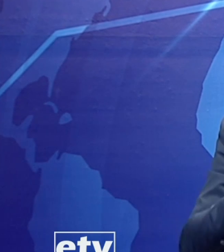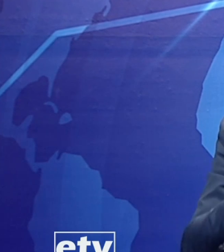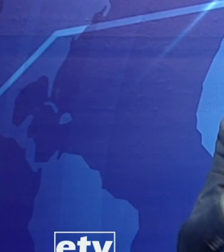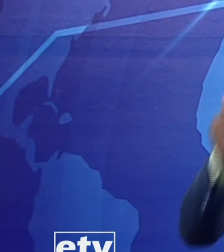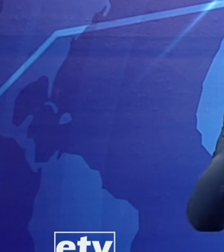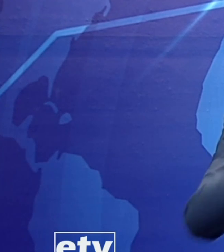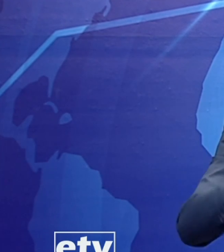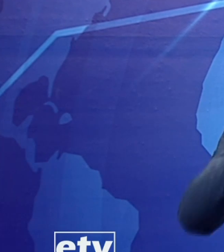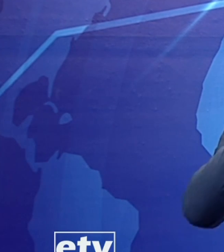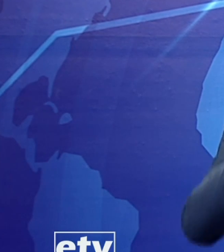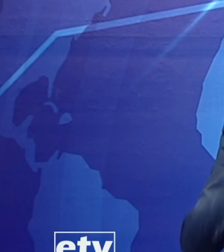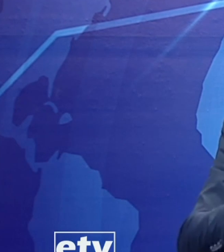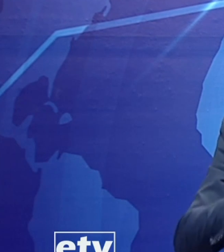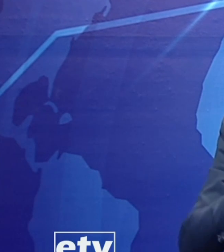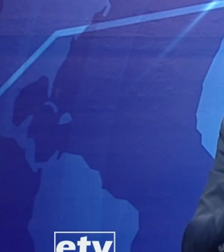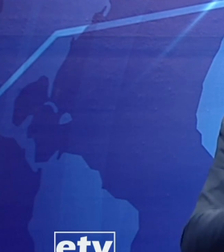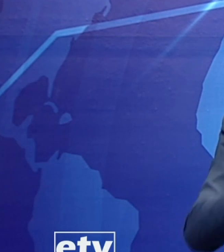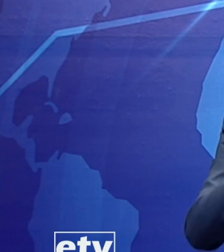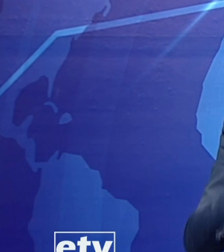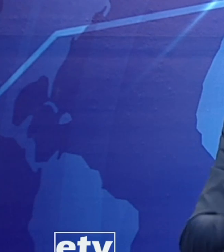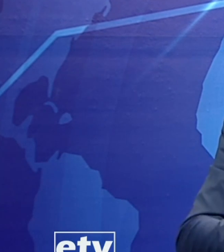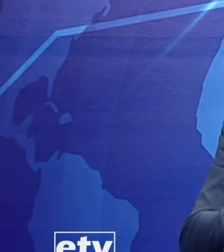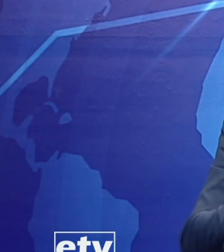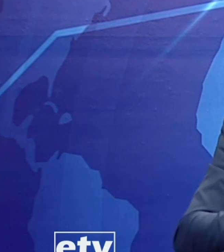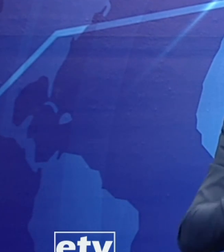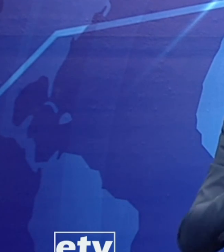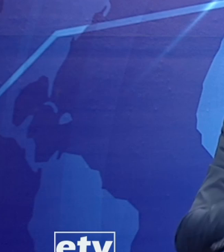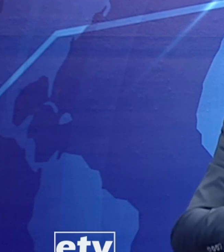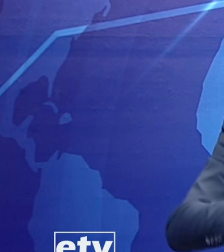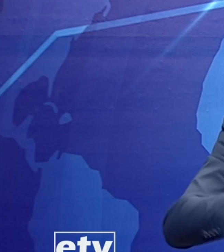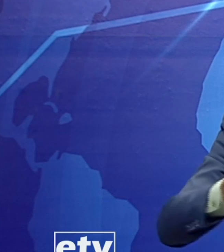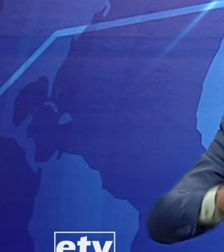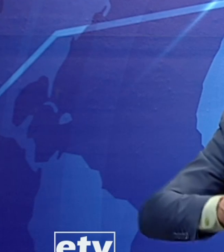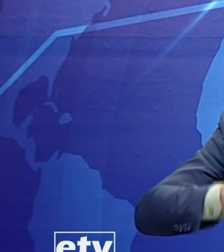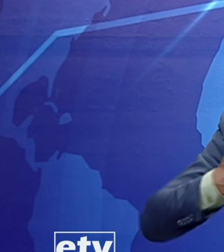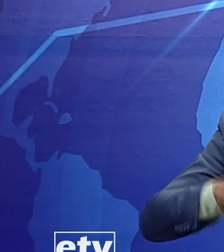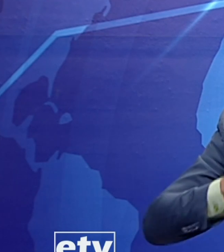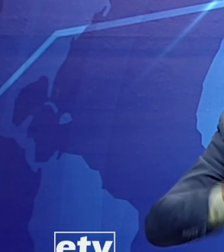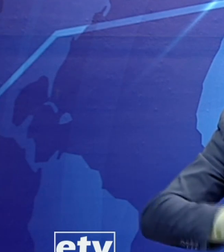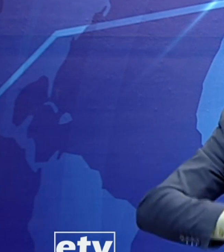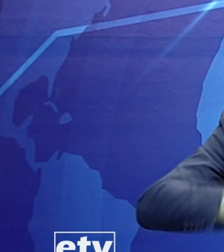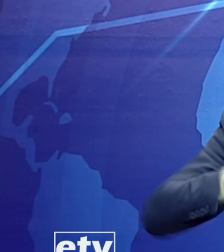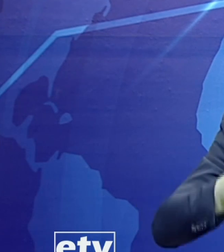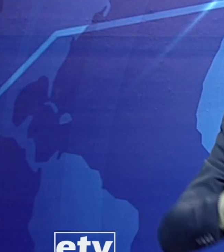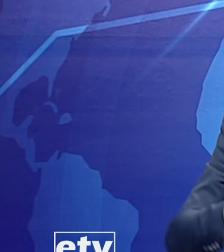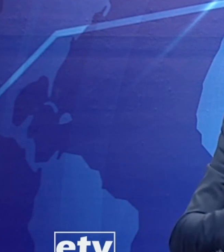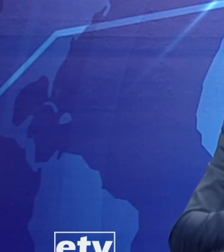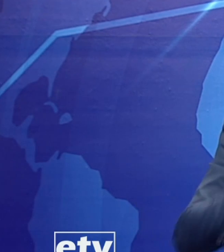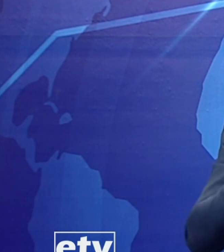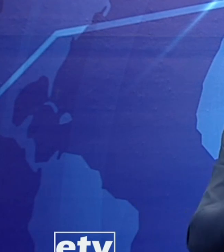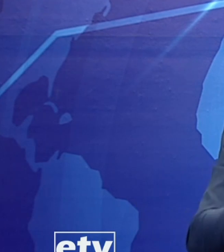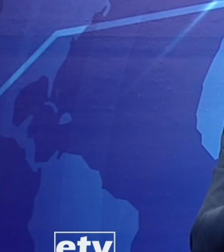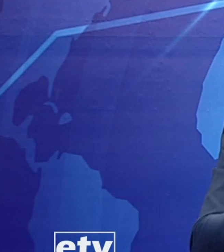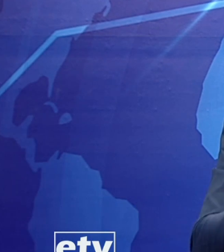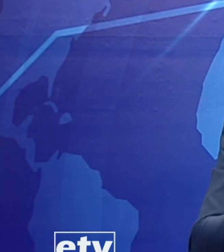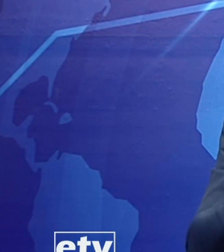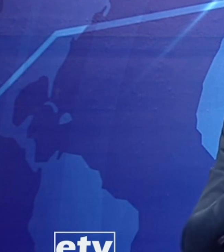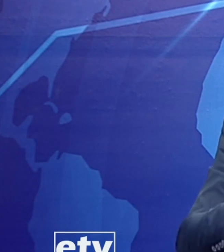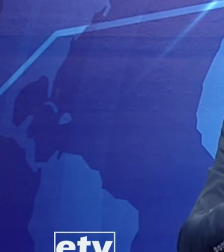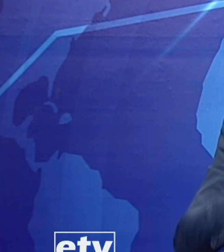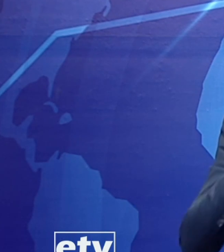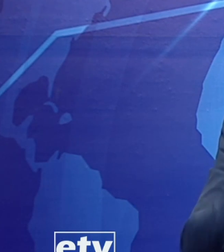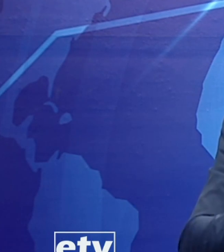ገለጹ። የኢትዮጵያ ቡድን ለአፍሪካ ዋንጫ በማለፉ ታላቅ ደስታ ተሰምቶኛል።